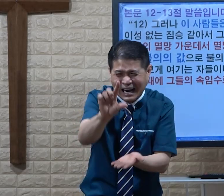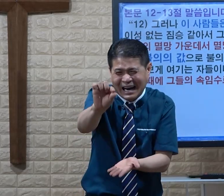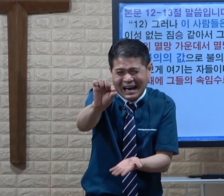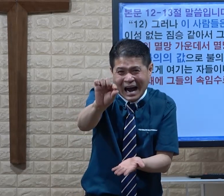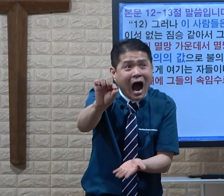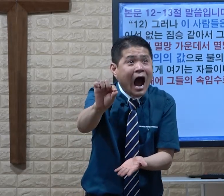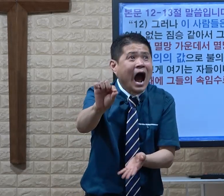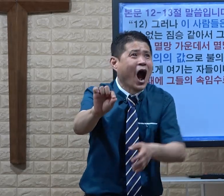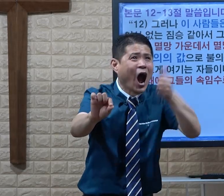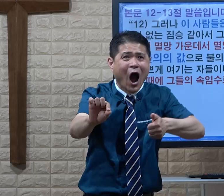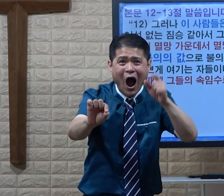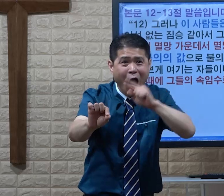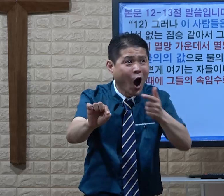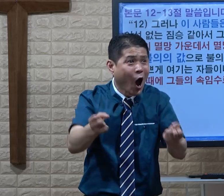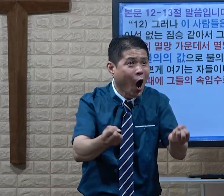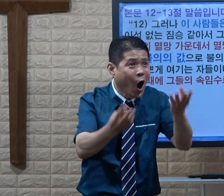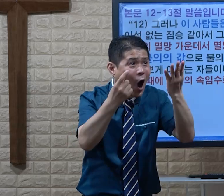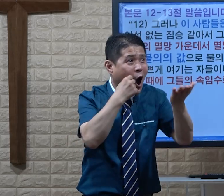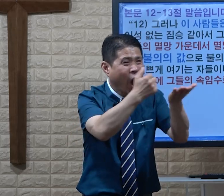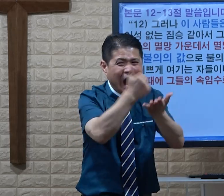그렇게 속임수로